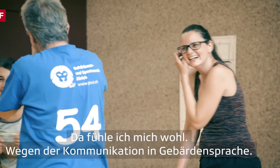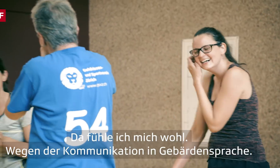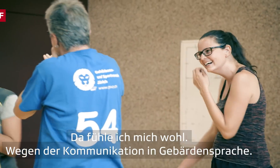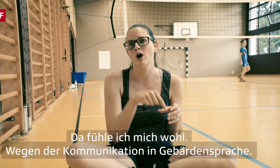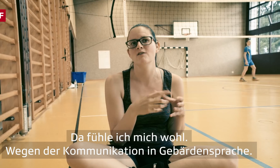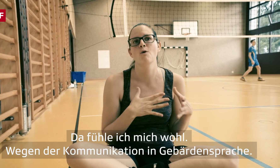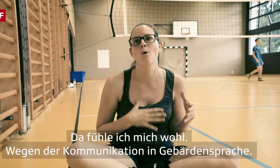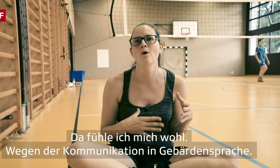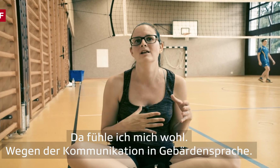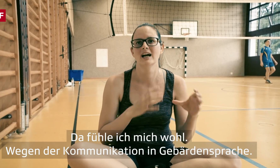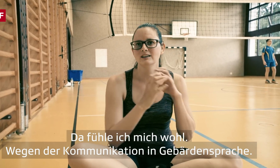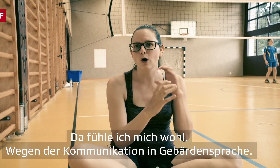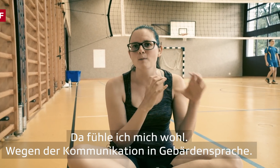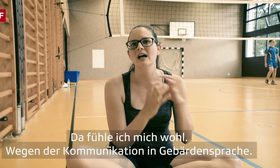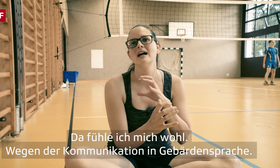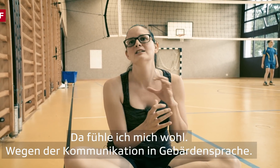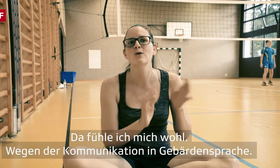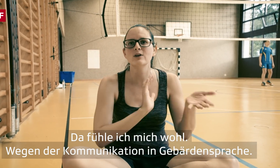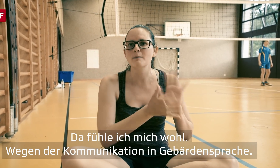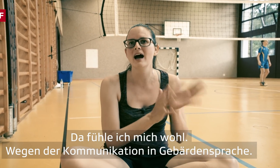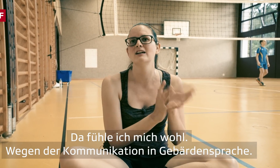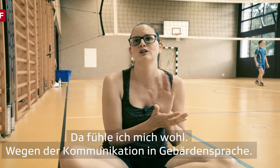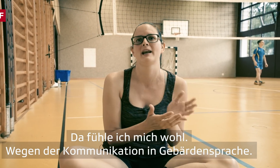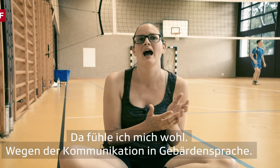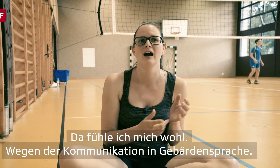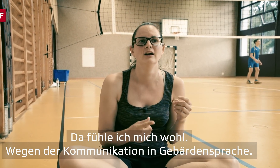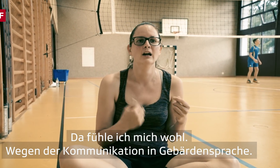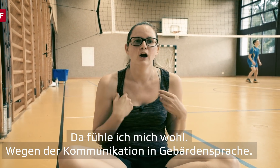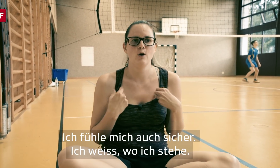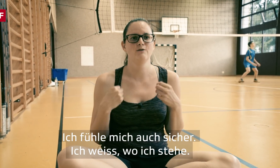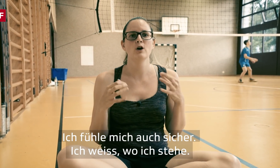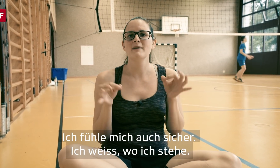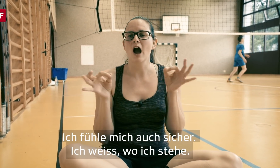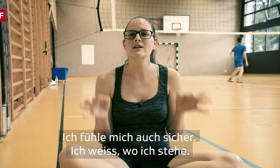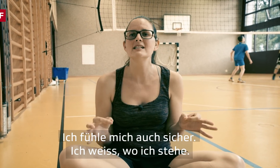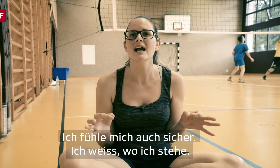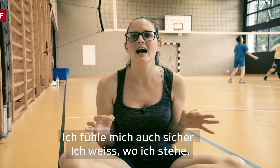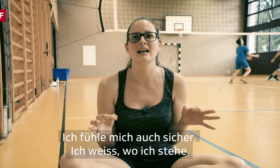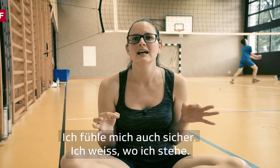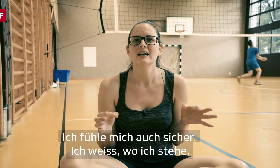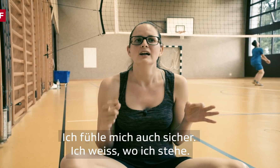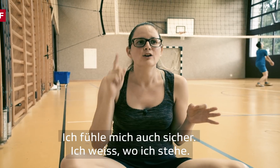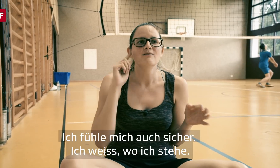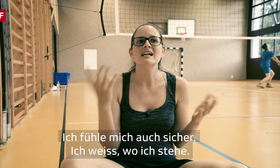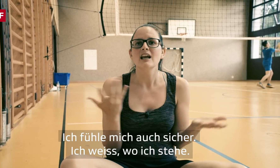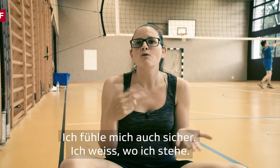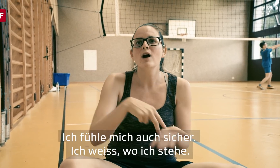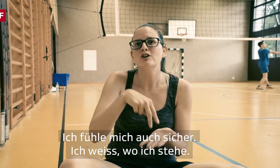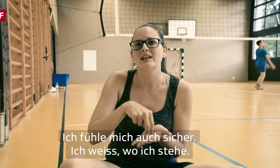ich mich dort wohl, da komme ich halt zu Gebärdensprache und fühle mich auch sicher, weiß ich, wo ich